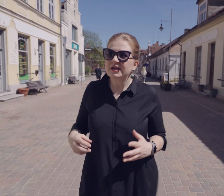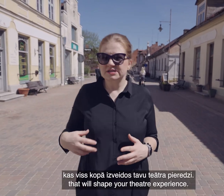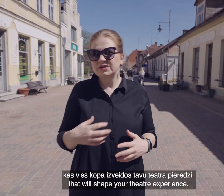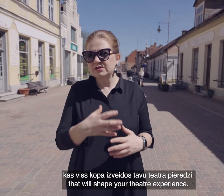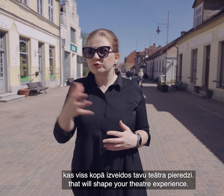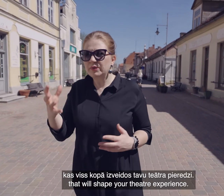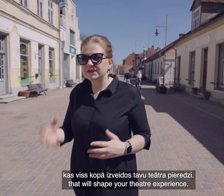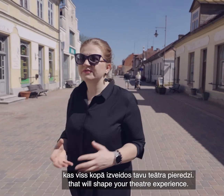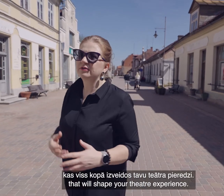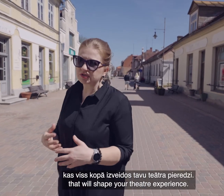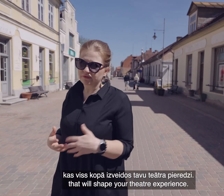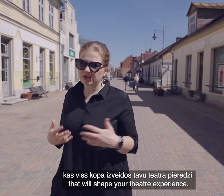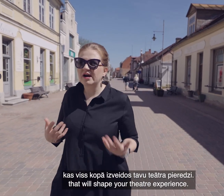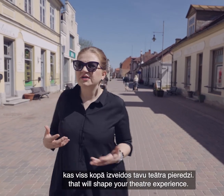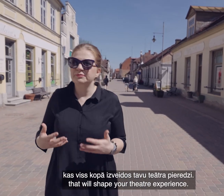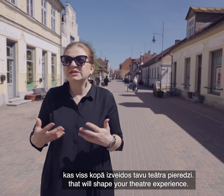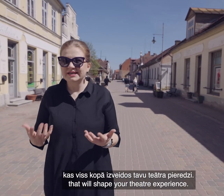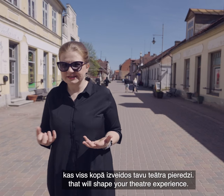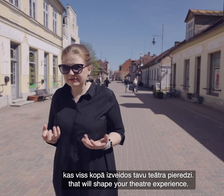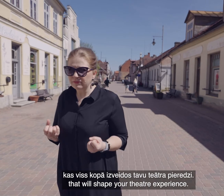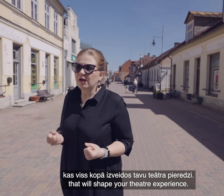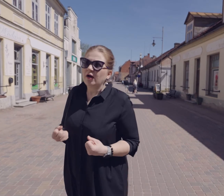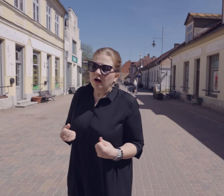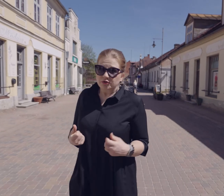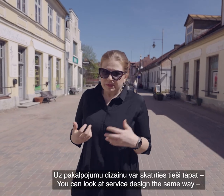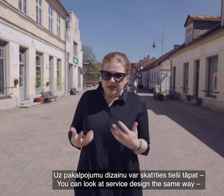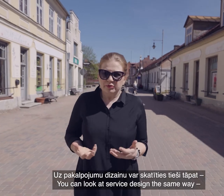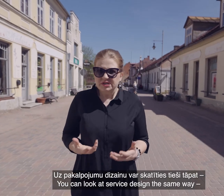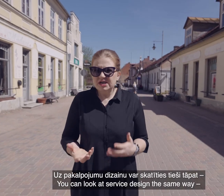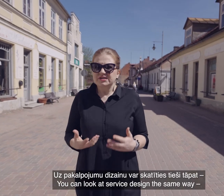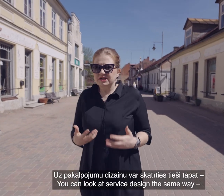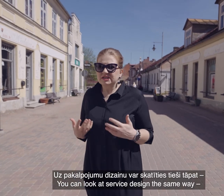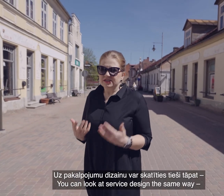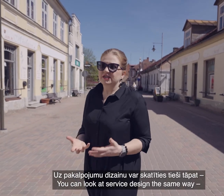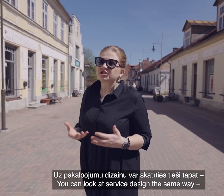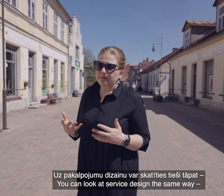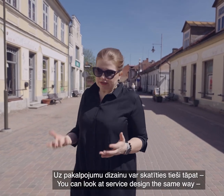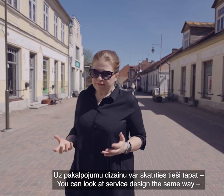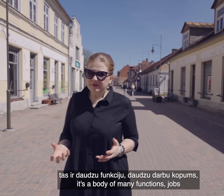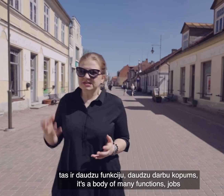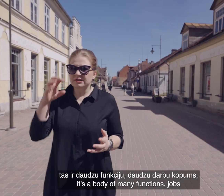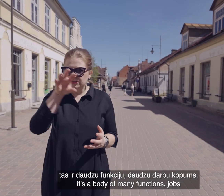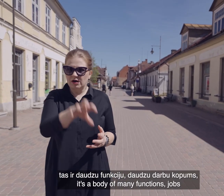kas visi kopā izveidos tavu teātra pieredzi. Un uz pakalpojumu dizainu var skatīties tieši tāpat. Tas ir